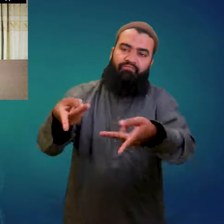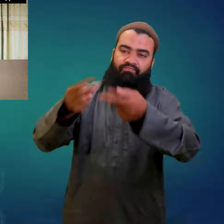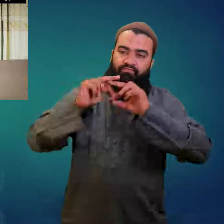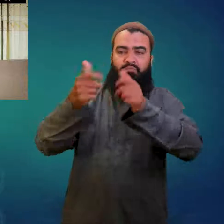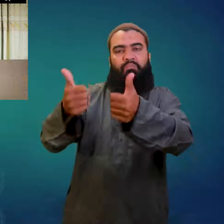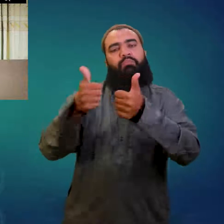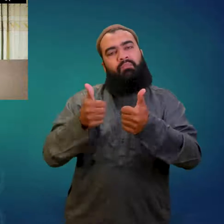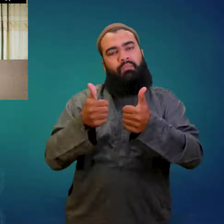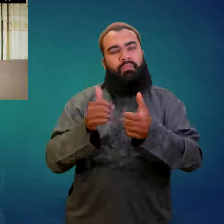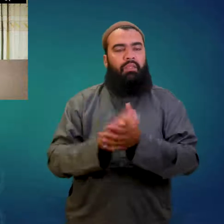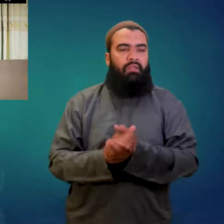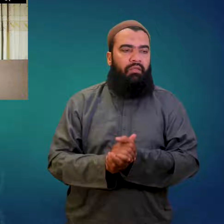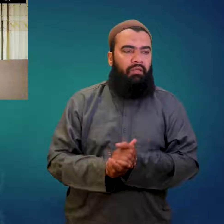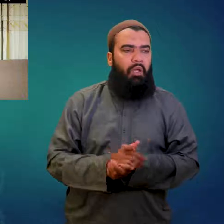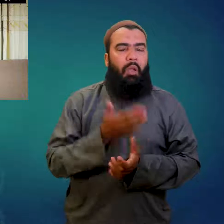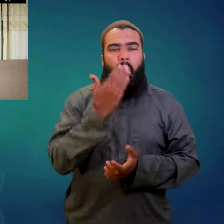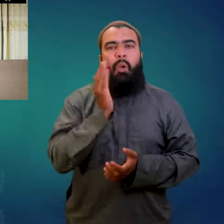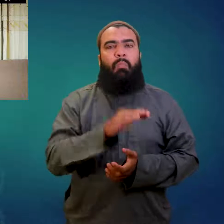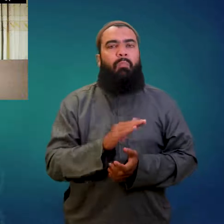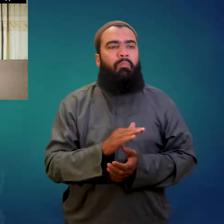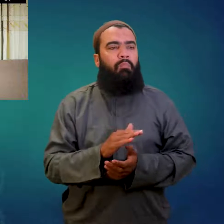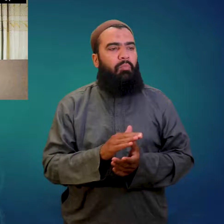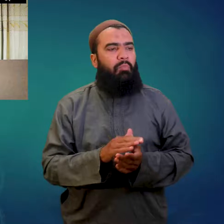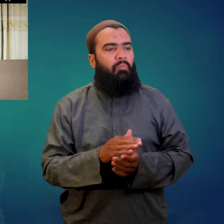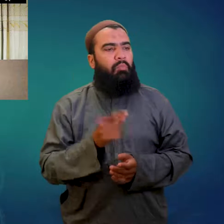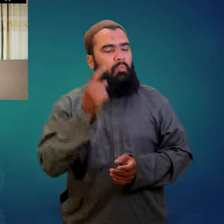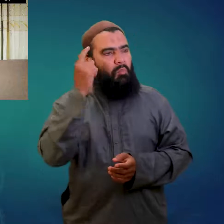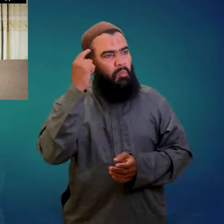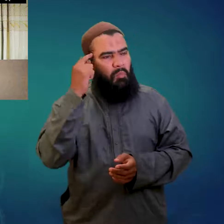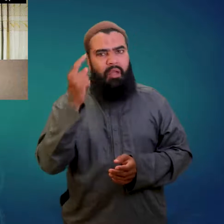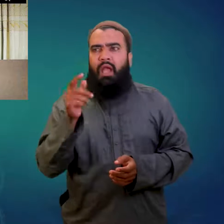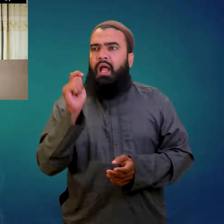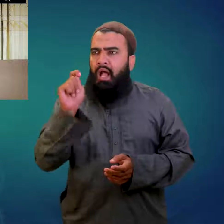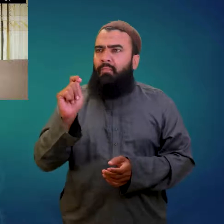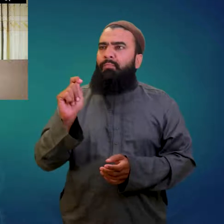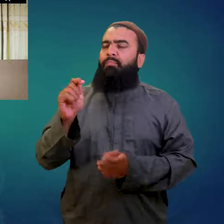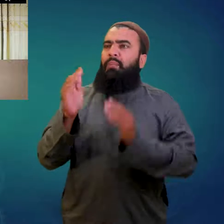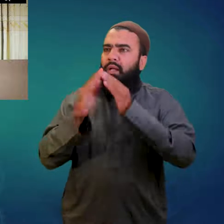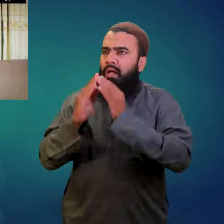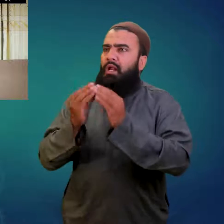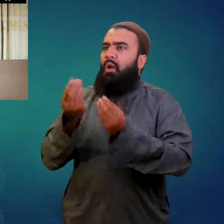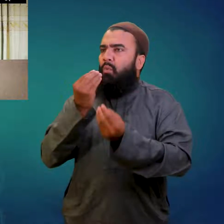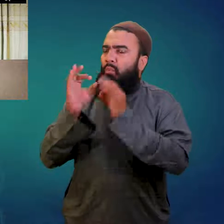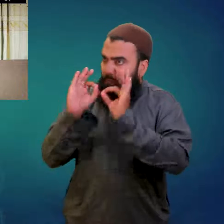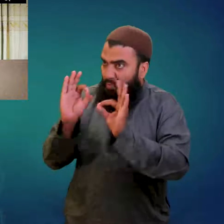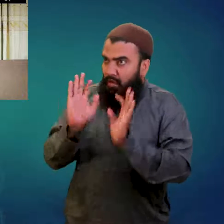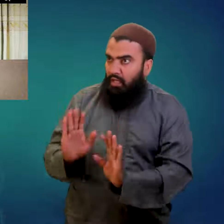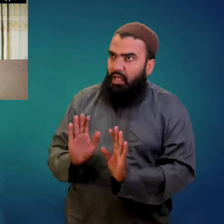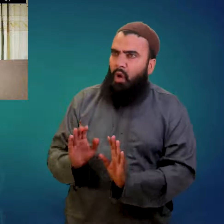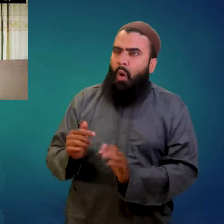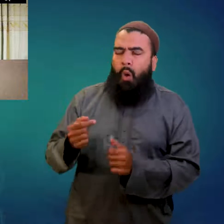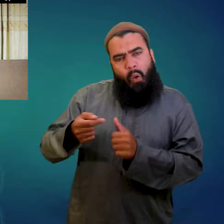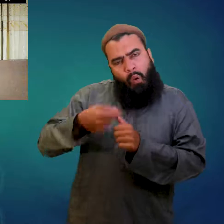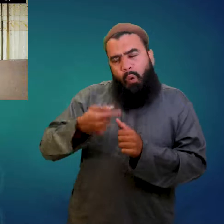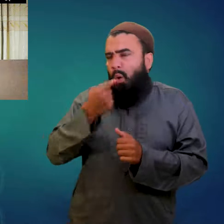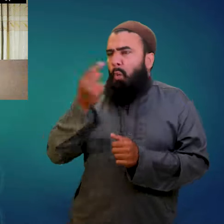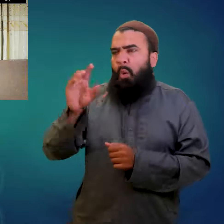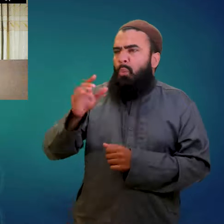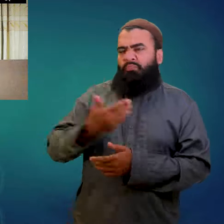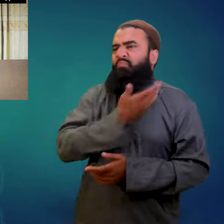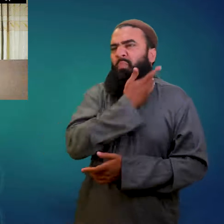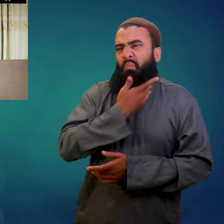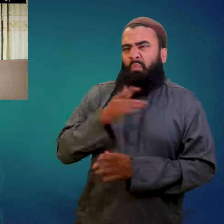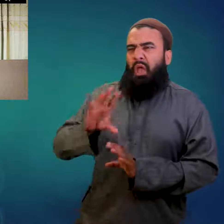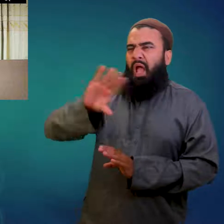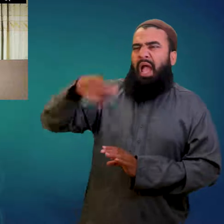اپنے اوپر حرام نہ کیجیے۔ یہاں یہ فرمایا گیا کہ جو پاکیزہ چیزیں، پاکیزہ رزق اللہ نے پیدا فرمایا